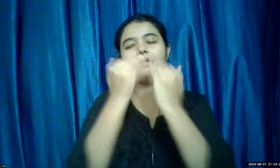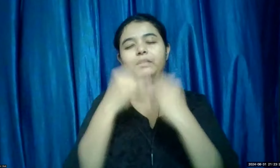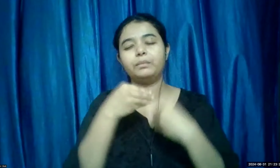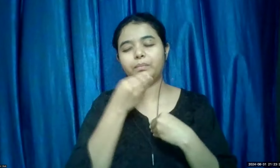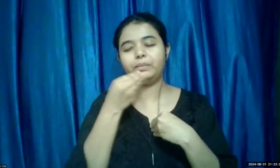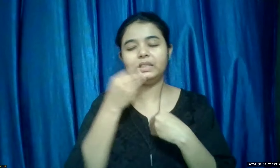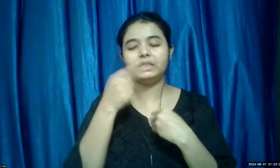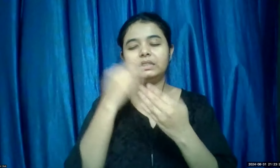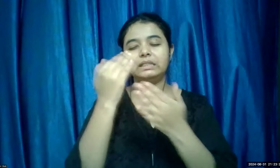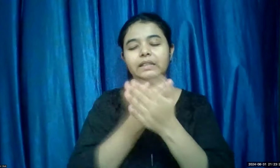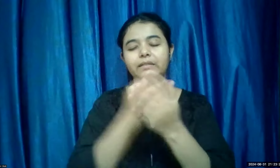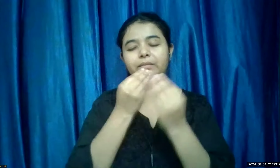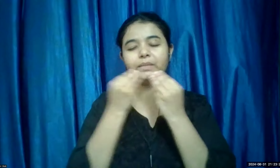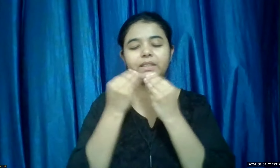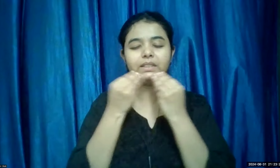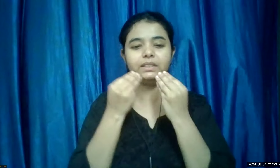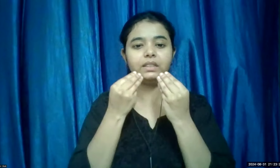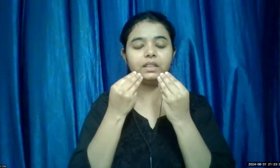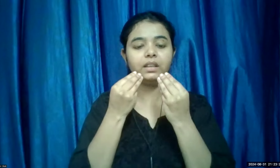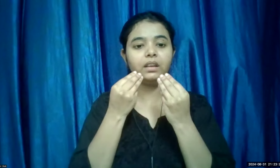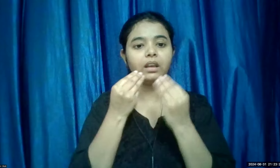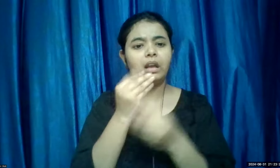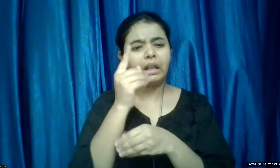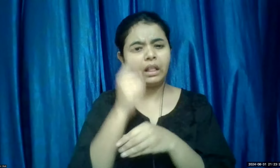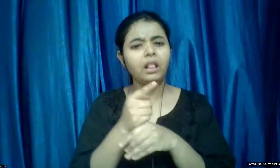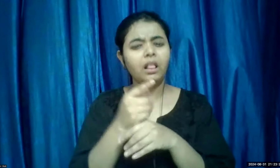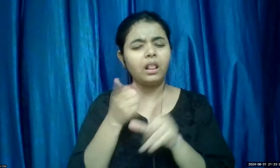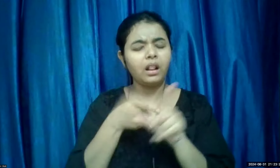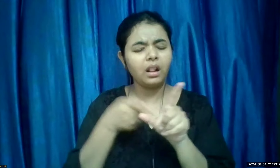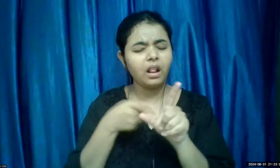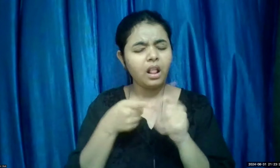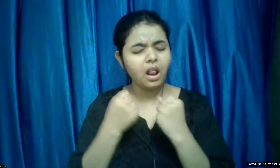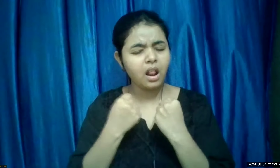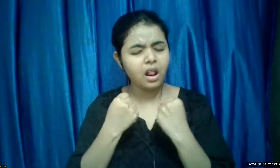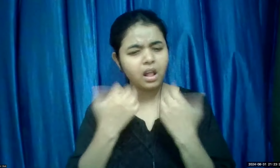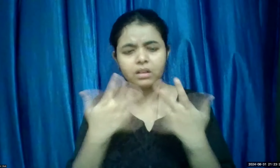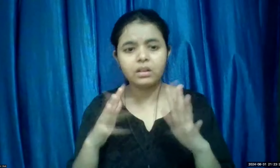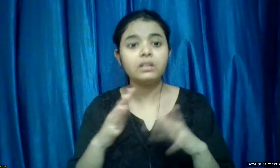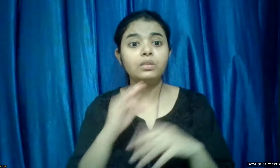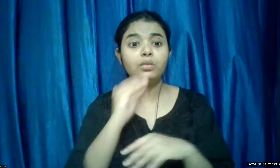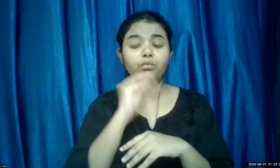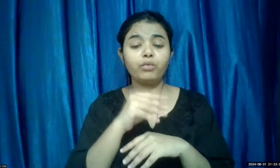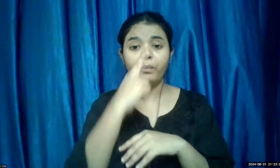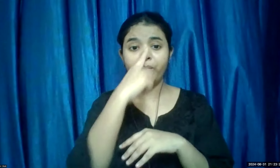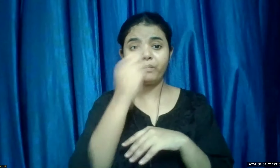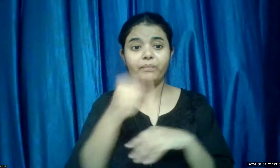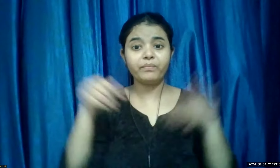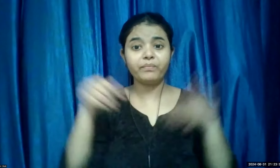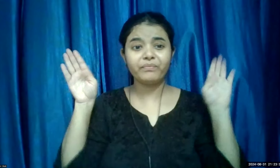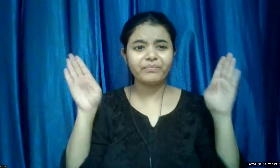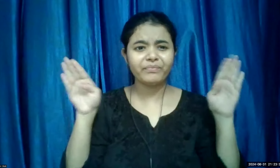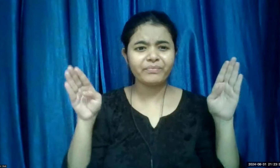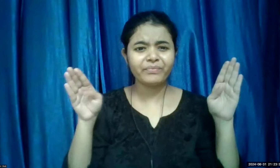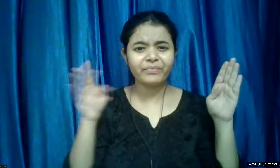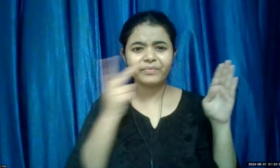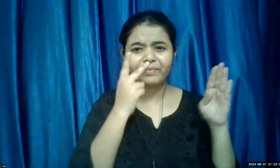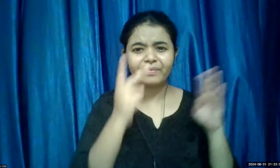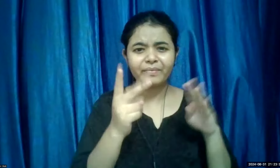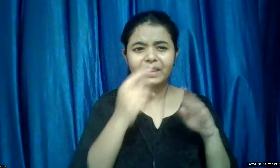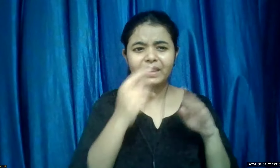मेरी रक्षा करें। और बताते हैं कि भगवान गरुड़ जी पर भी नहीं बैठे कि कहीं लेट ना हो